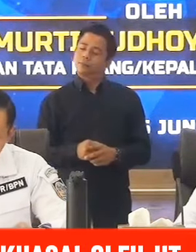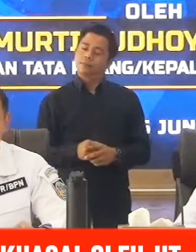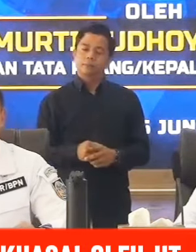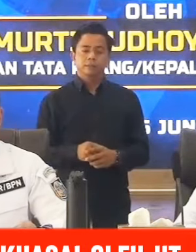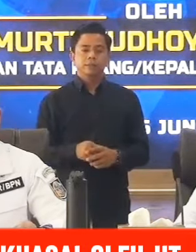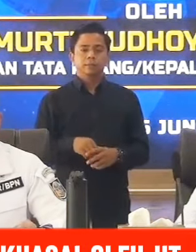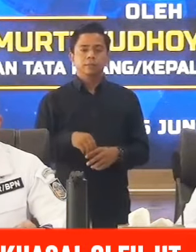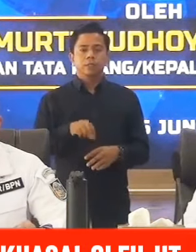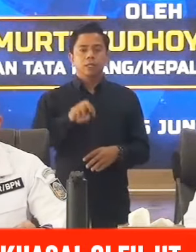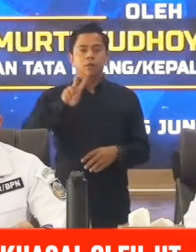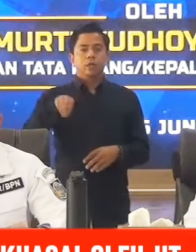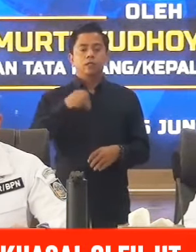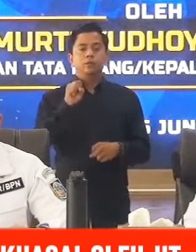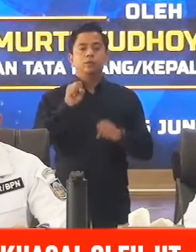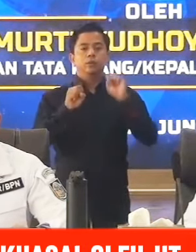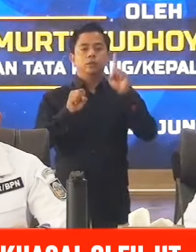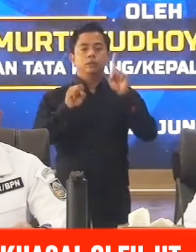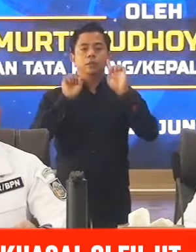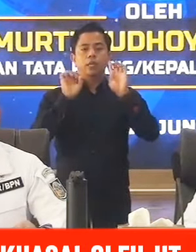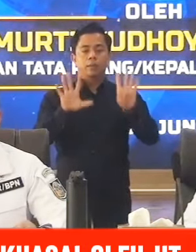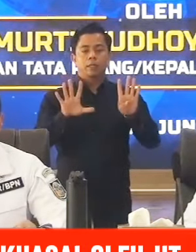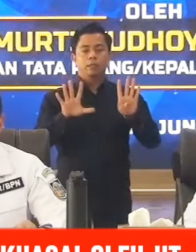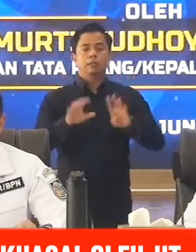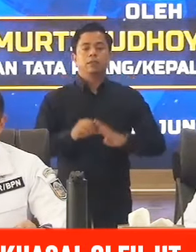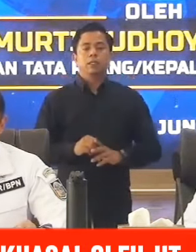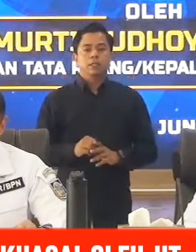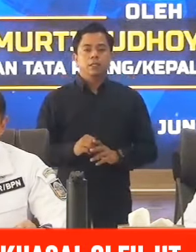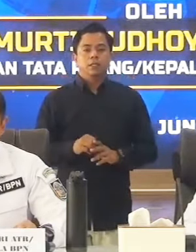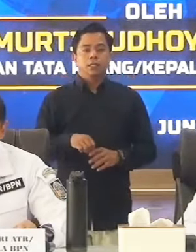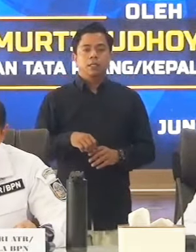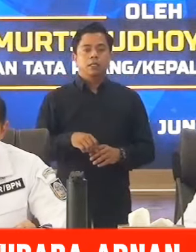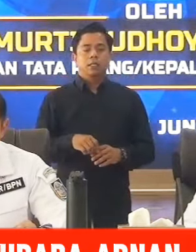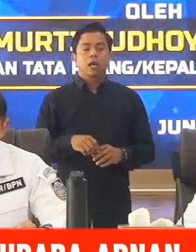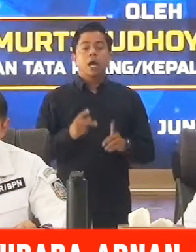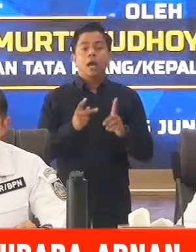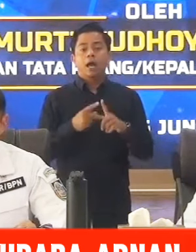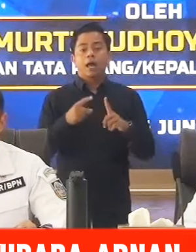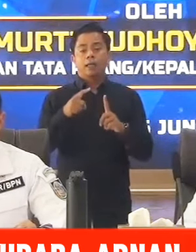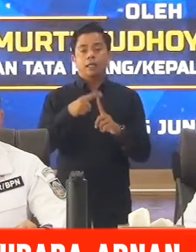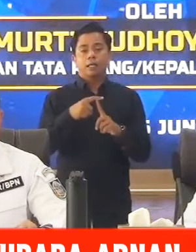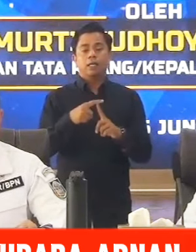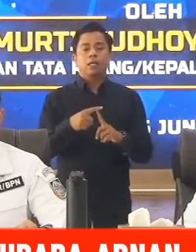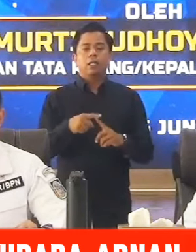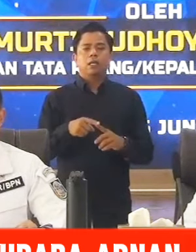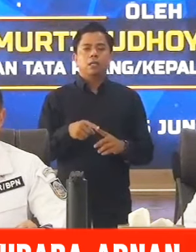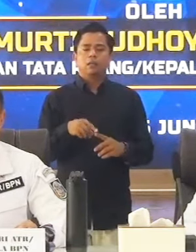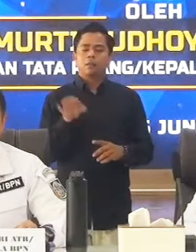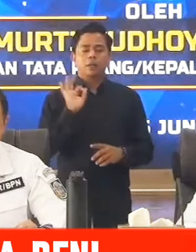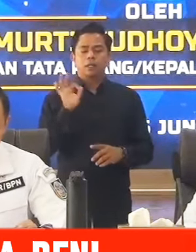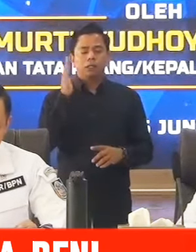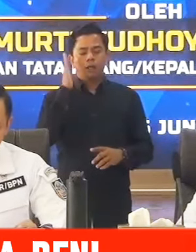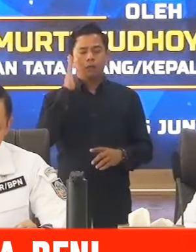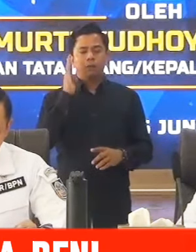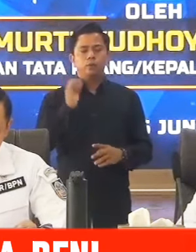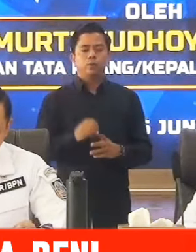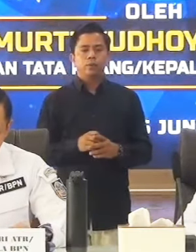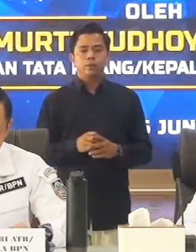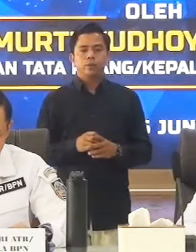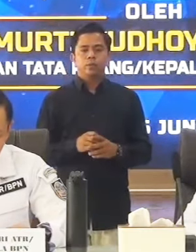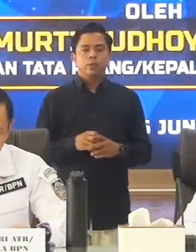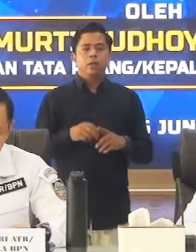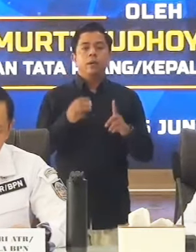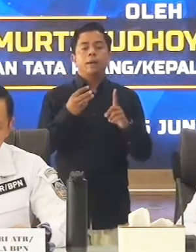tahun 2019, tanah tersebut dikuasai oleh HT tanpa sepengetahuan saudara Adnan maupun saudara